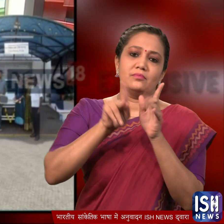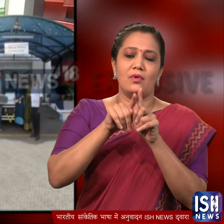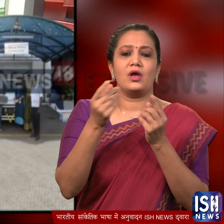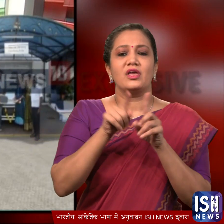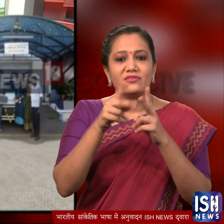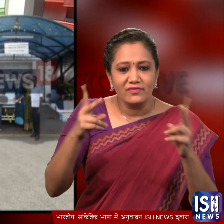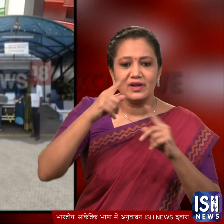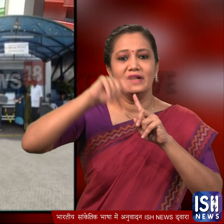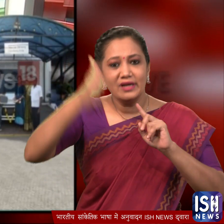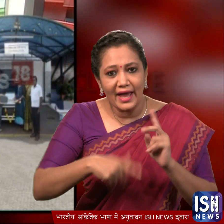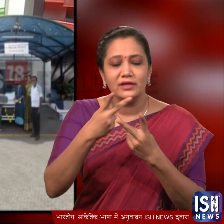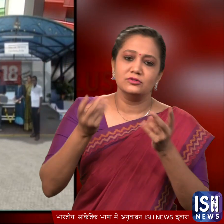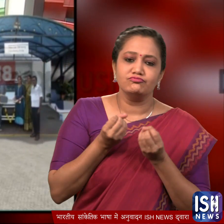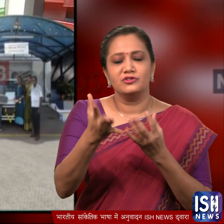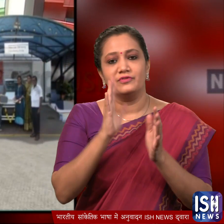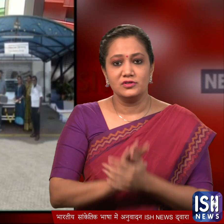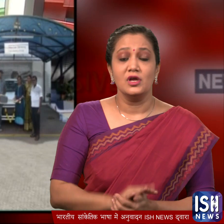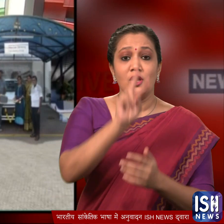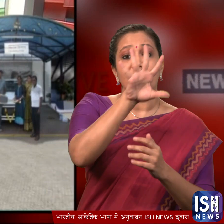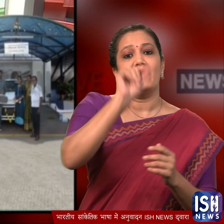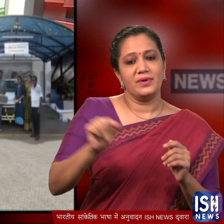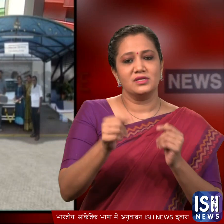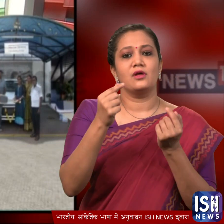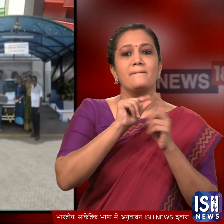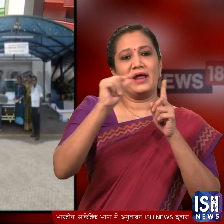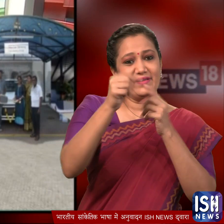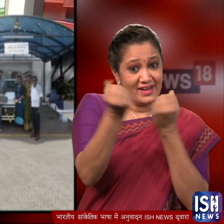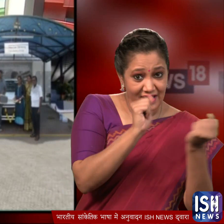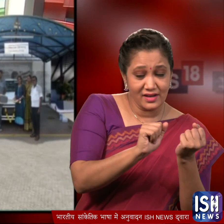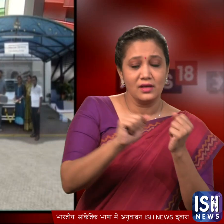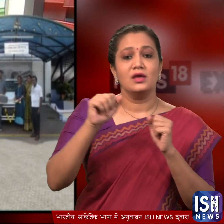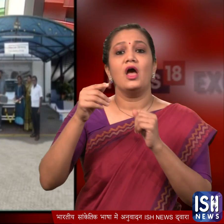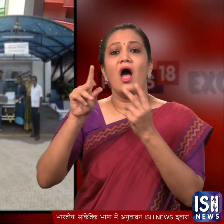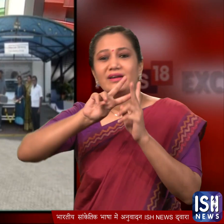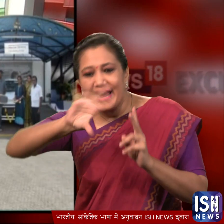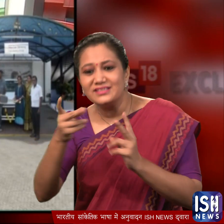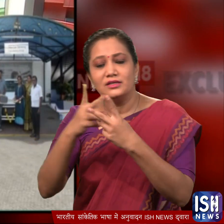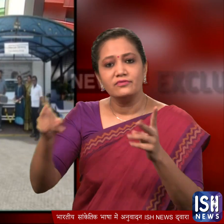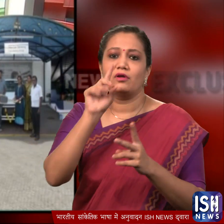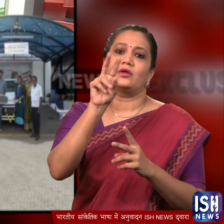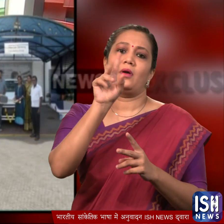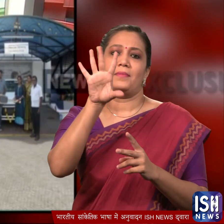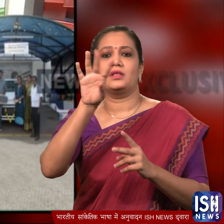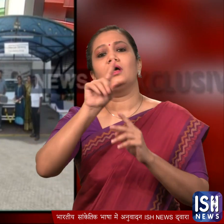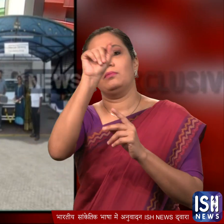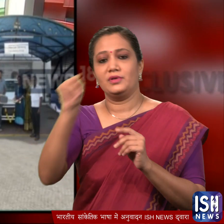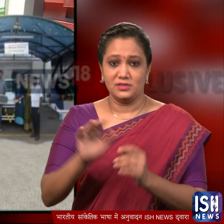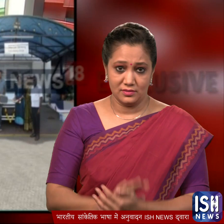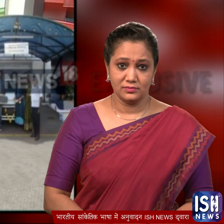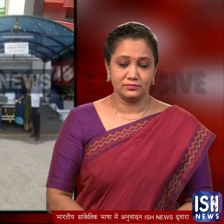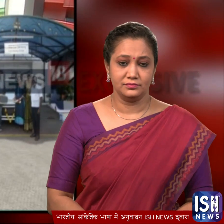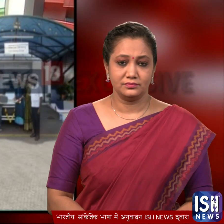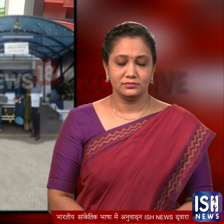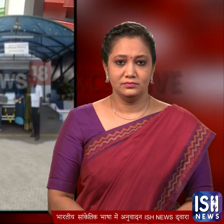जाएगी। ये रियायत निजी गाड़ियों के लिए 25%, जबकि कमर्शियल व्हीकल के लिए 15% तय की गई। इसके साथ ही